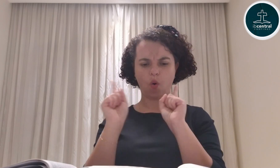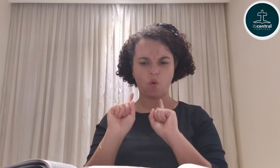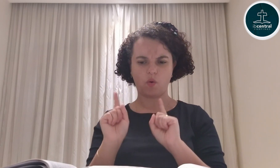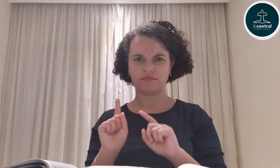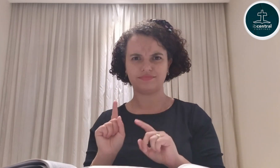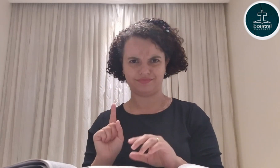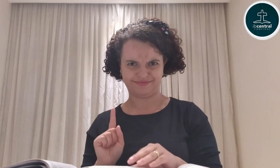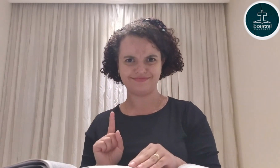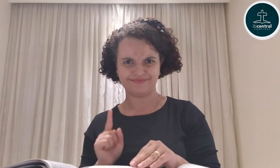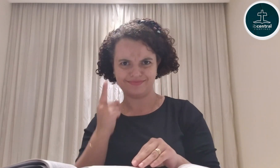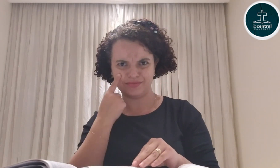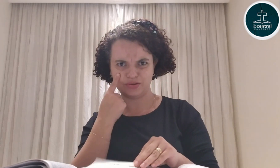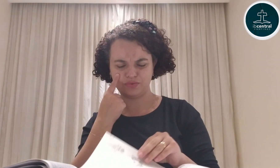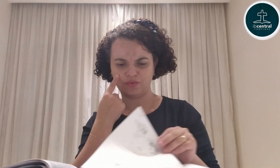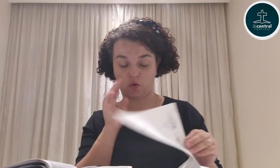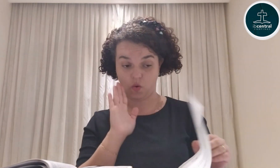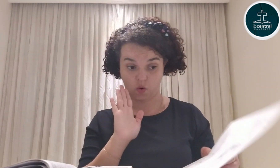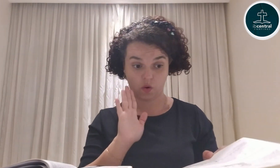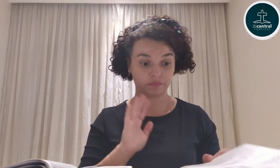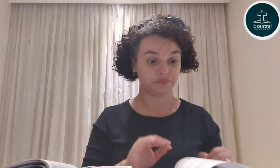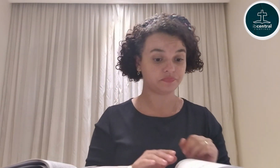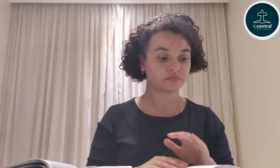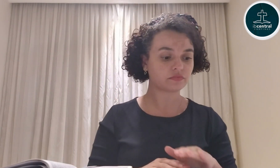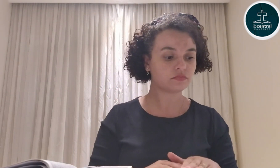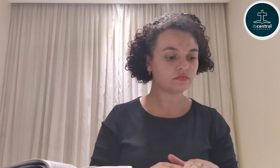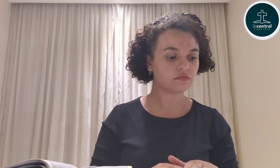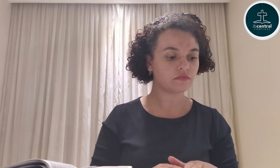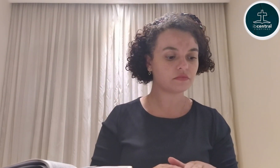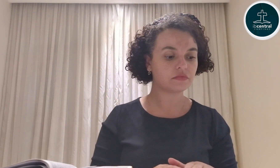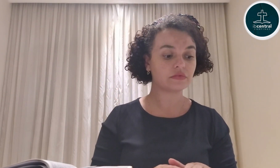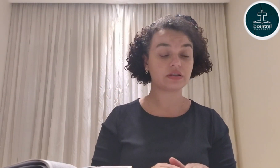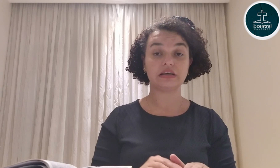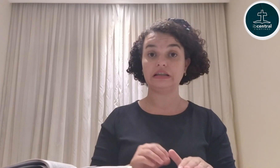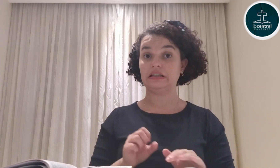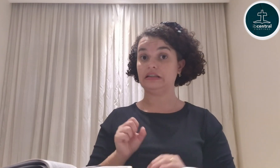talvez Caim tenha pensado: Abel não é melhor do que eu.